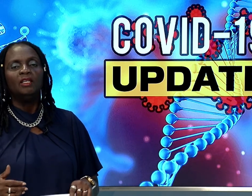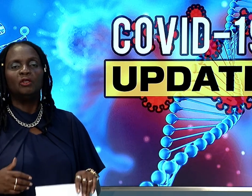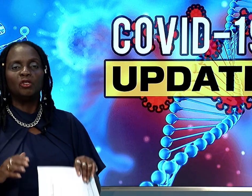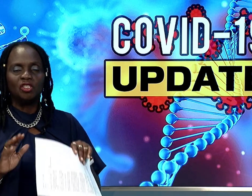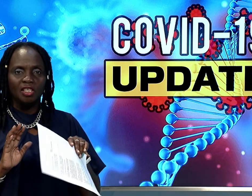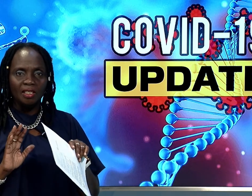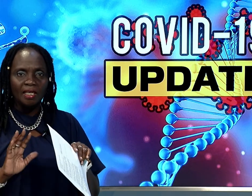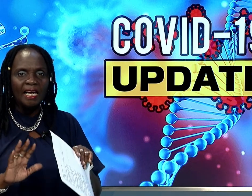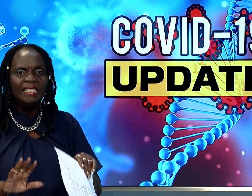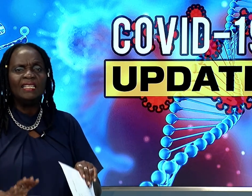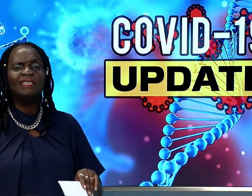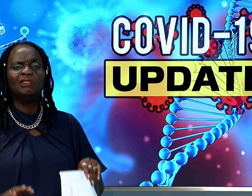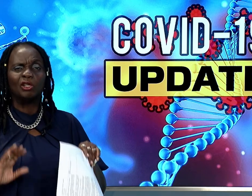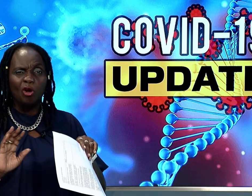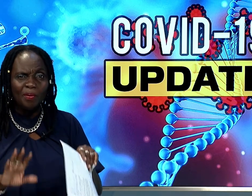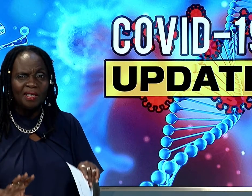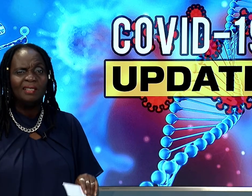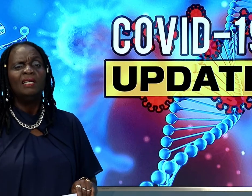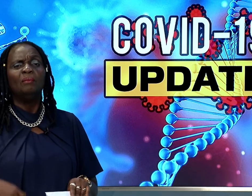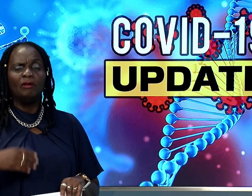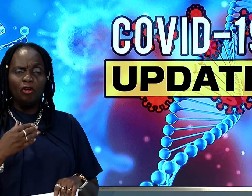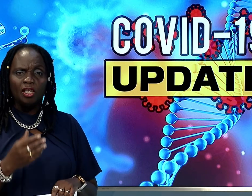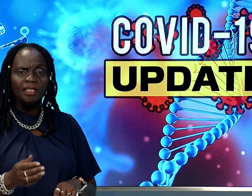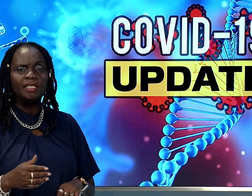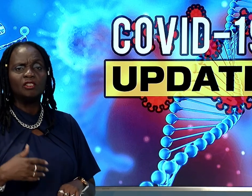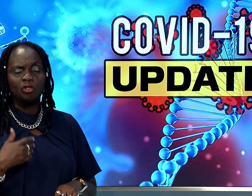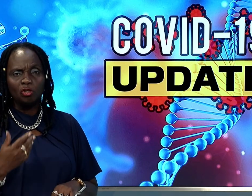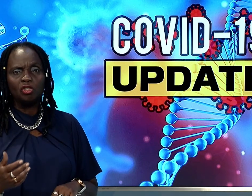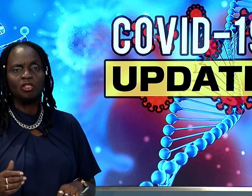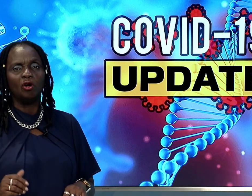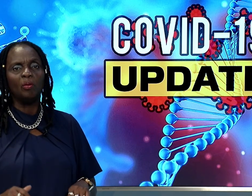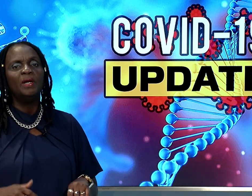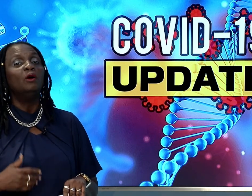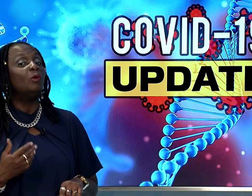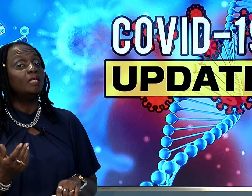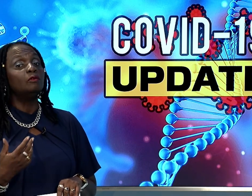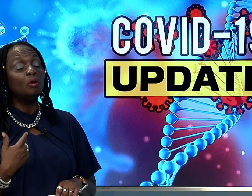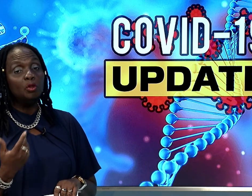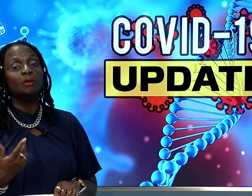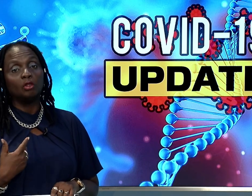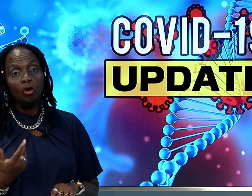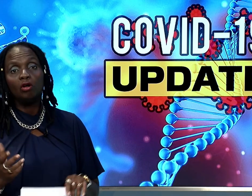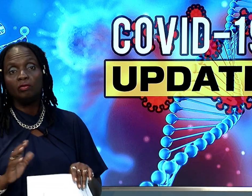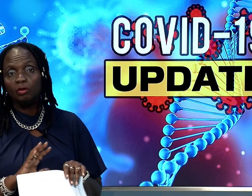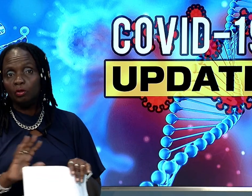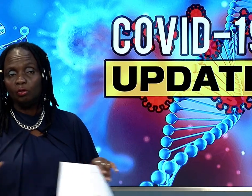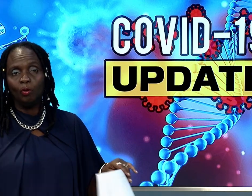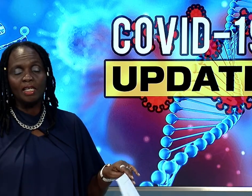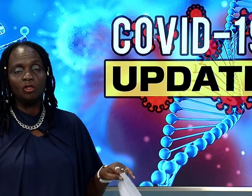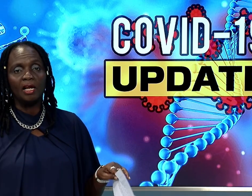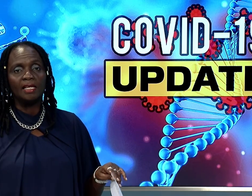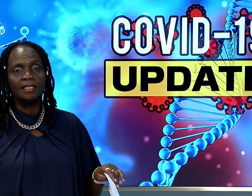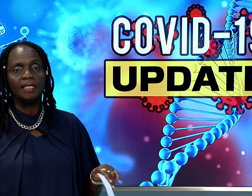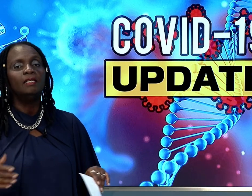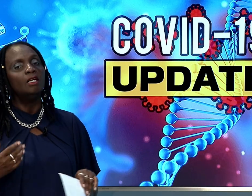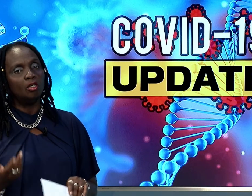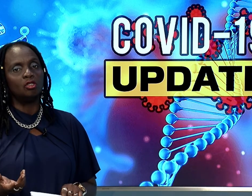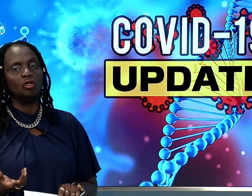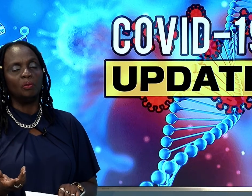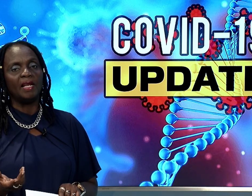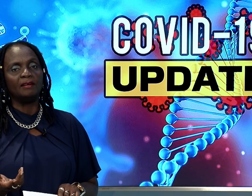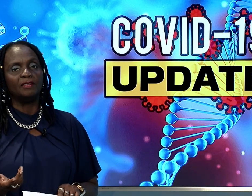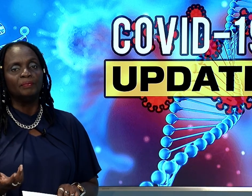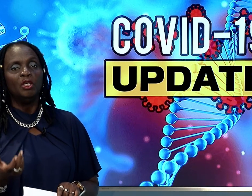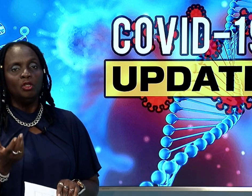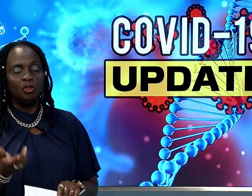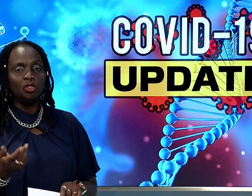gebeurt. Dus ga niet in drommen, maar volg de instructies op. Want we moeten toch dwars door alles heen